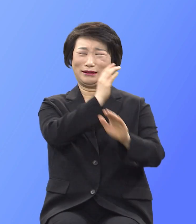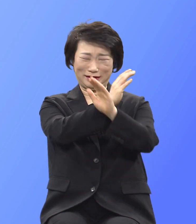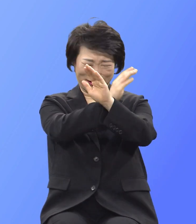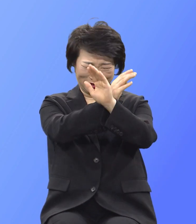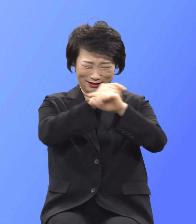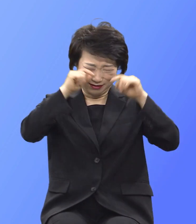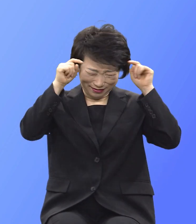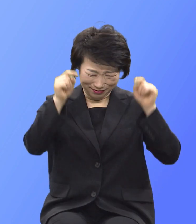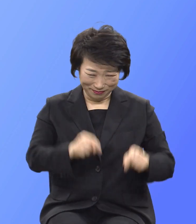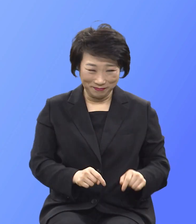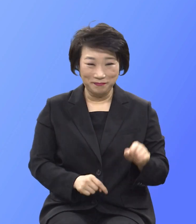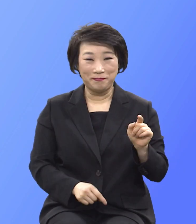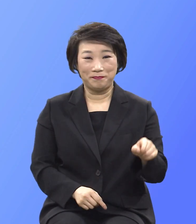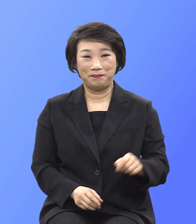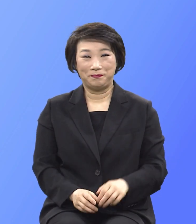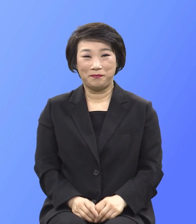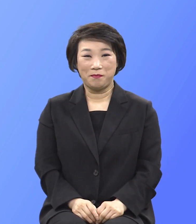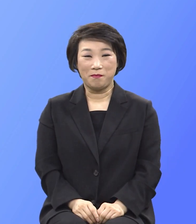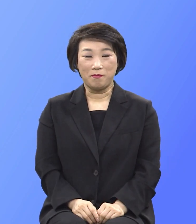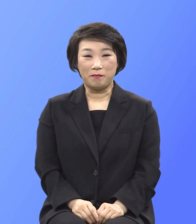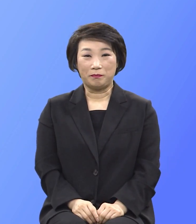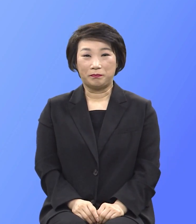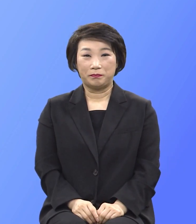참으로 어리석은 생각이잖아요.